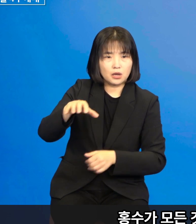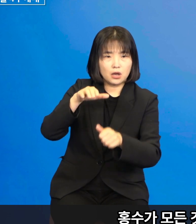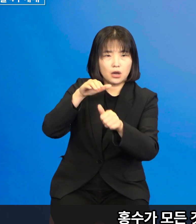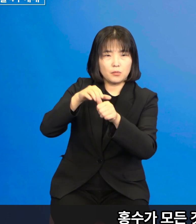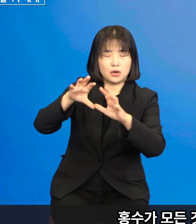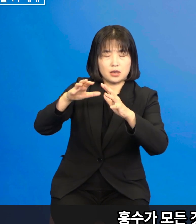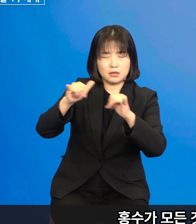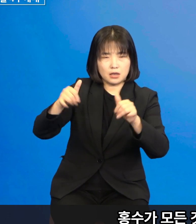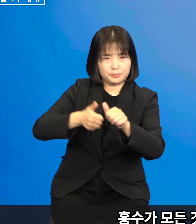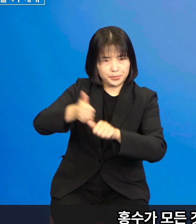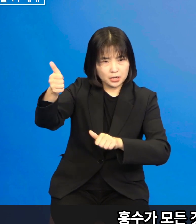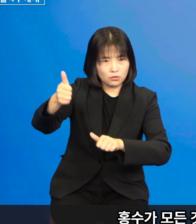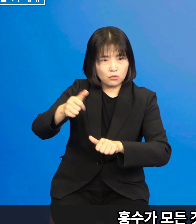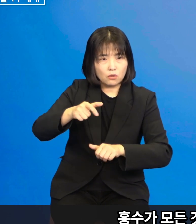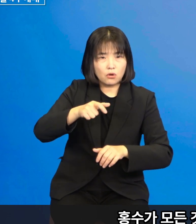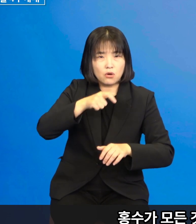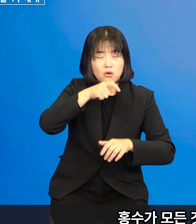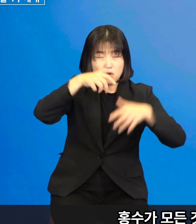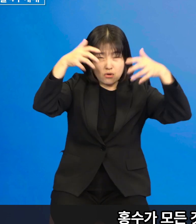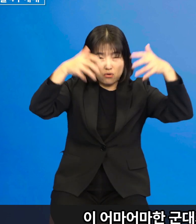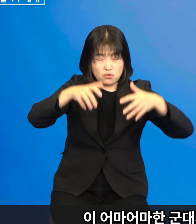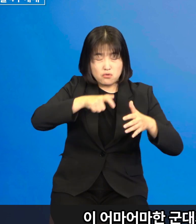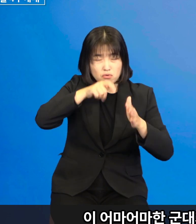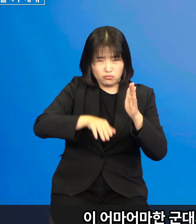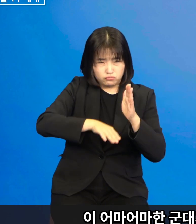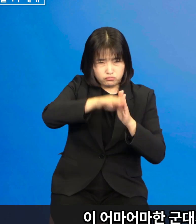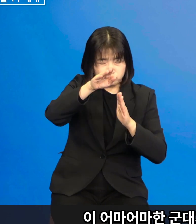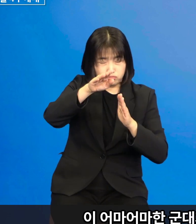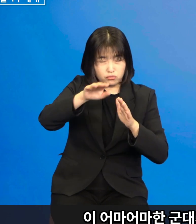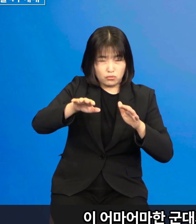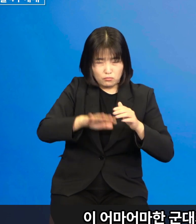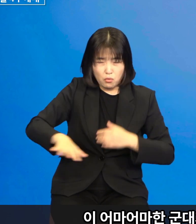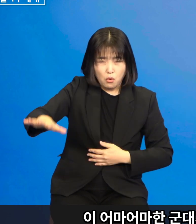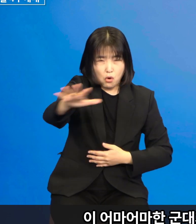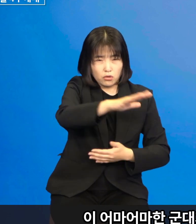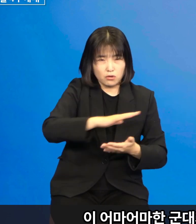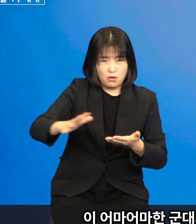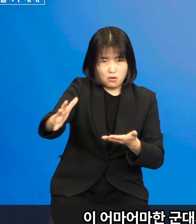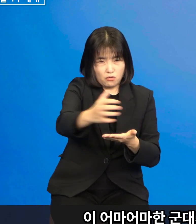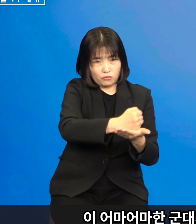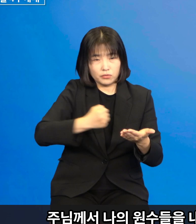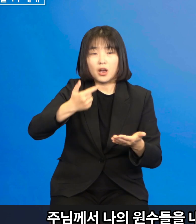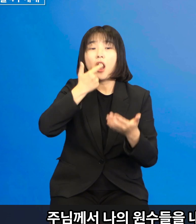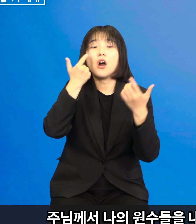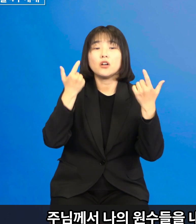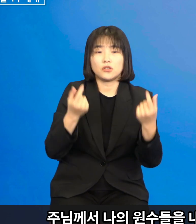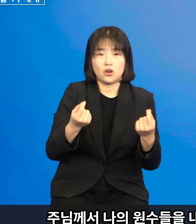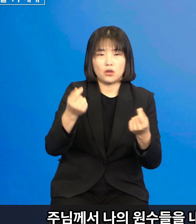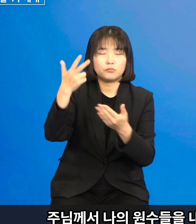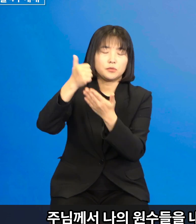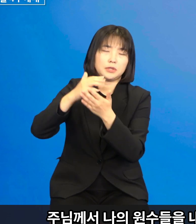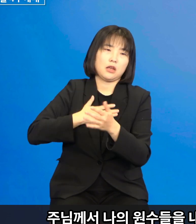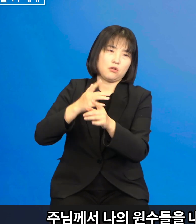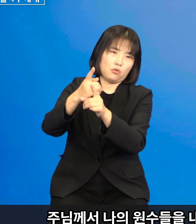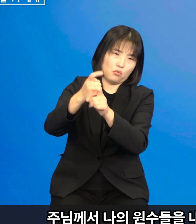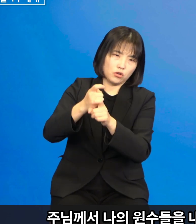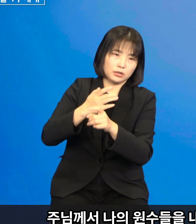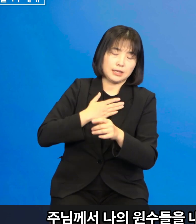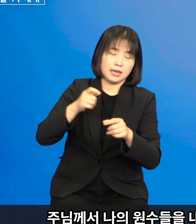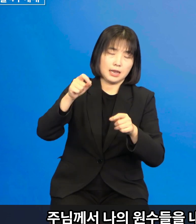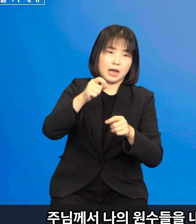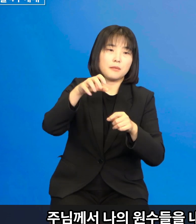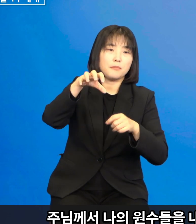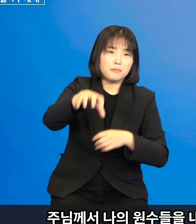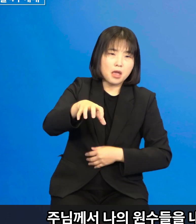말하였다. 홍수가 모든 것을 휩쓸어 버리듯이, 이 어마어마한 군대가 왔는데 휩쓸어 버리듯이 주님께서 나의 원수들을 내 앞에서